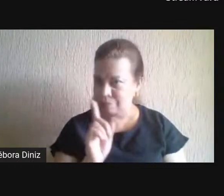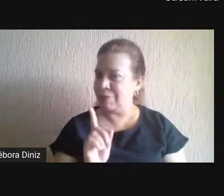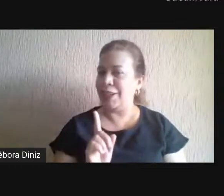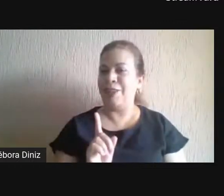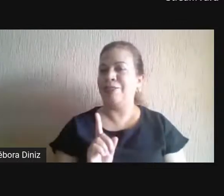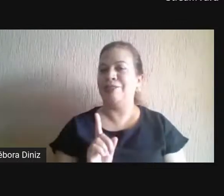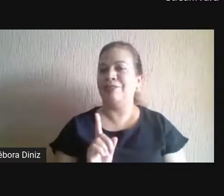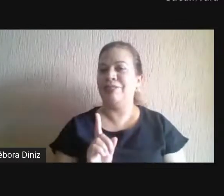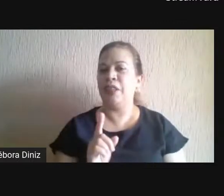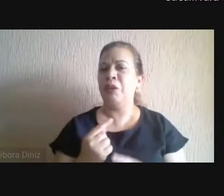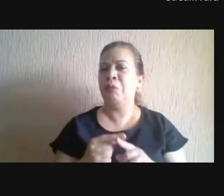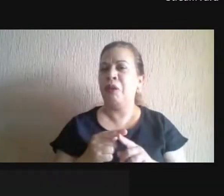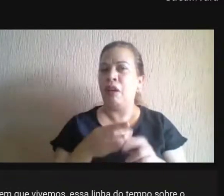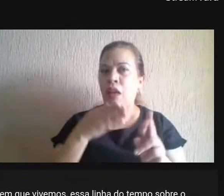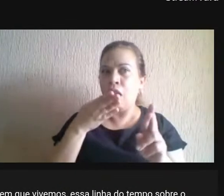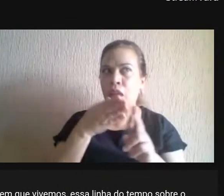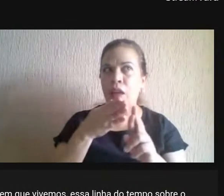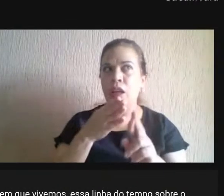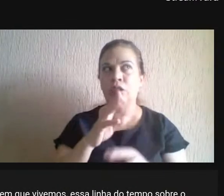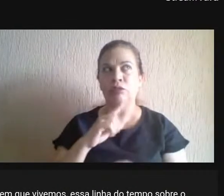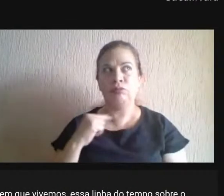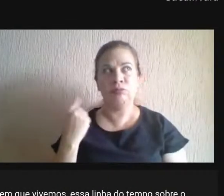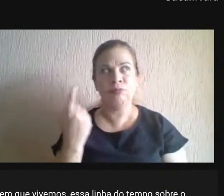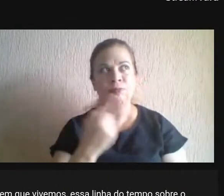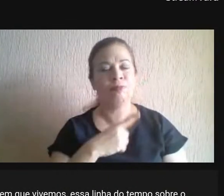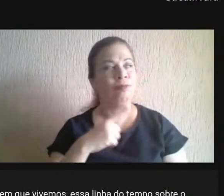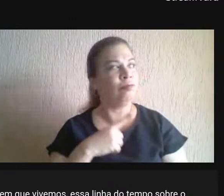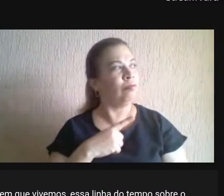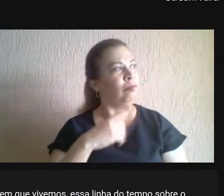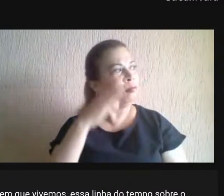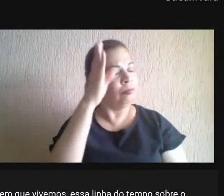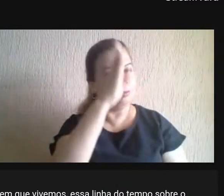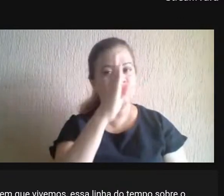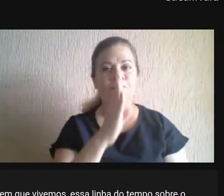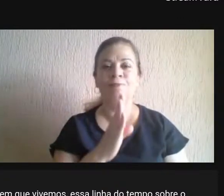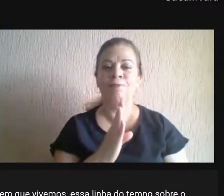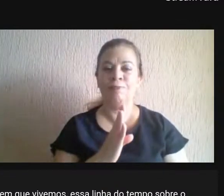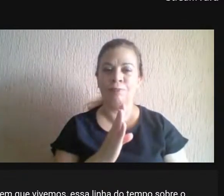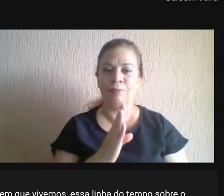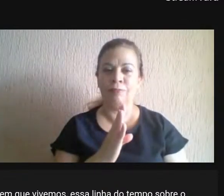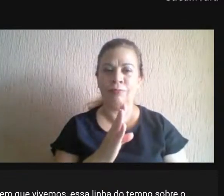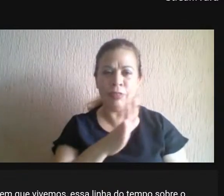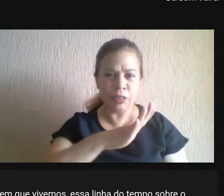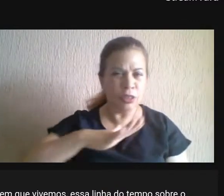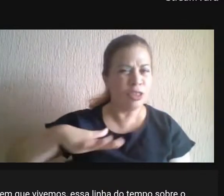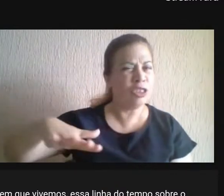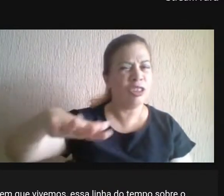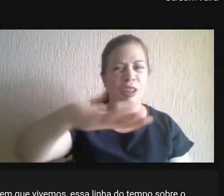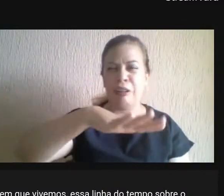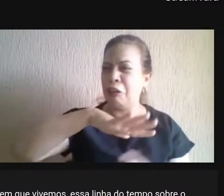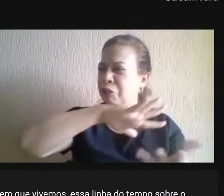Porque as referências que nós temos no Brasil, e do modo geral no mundo,